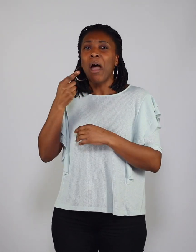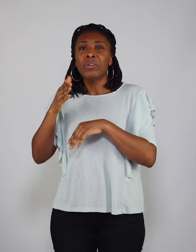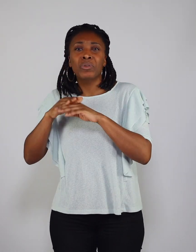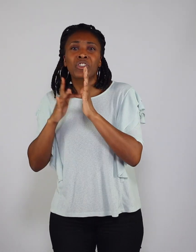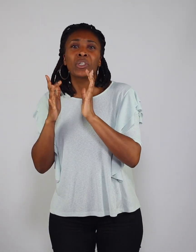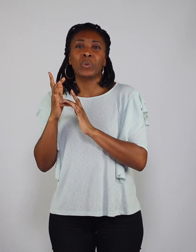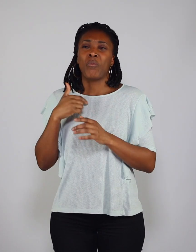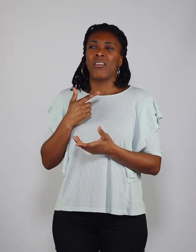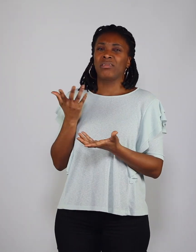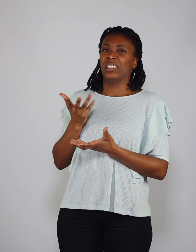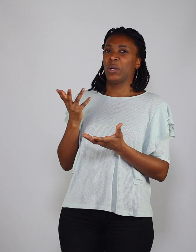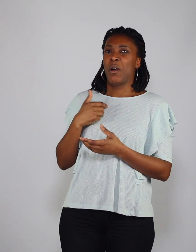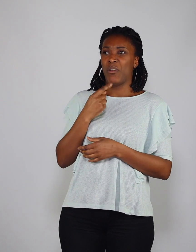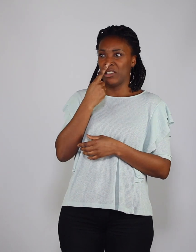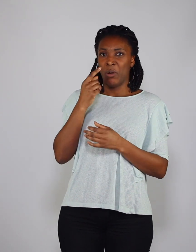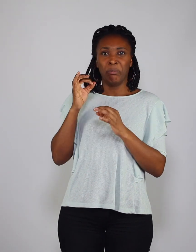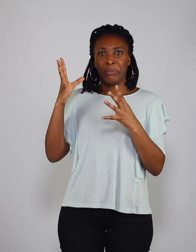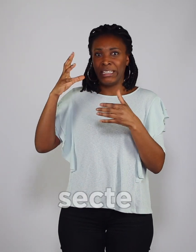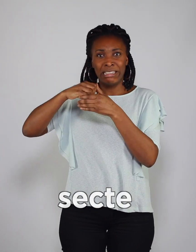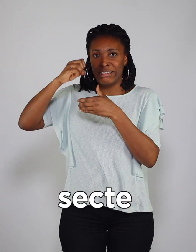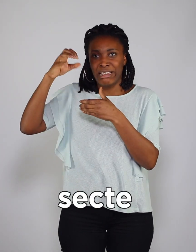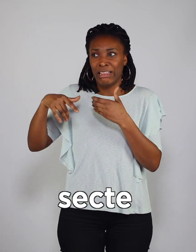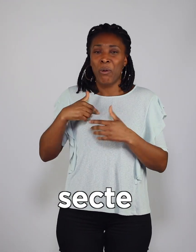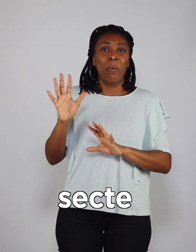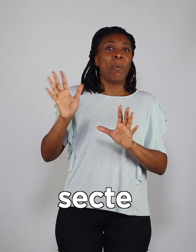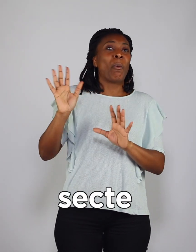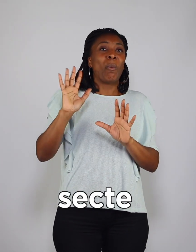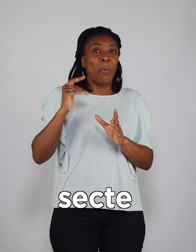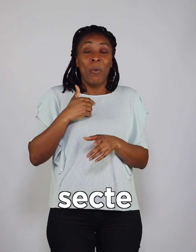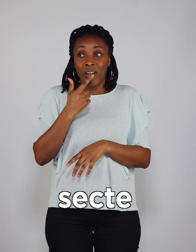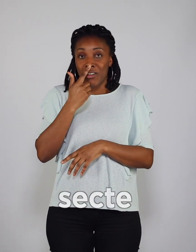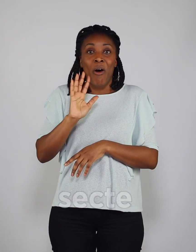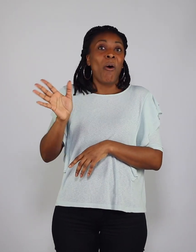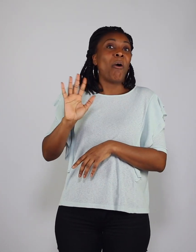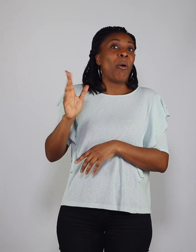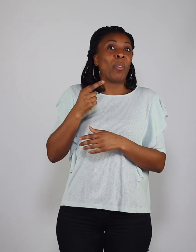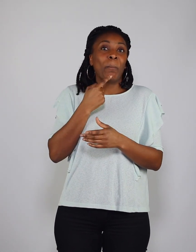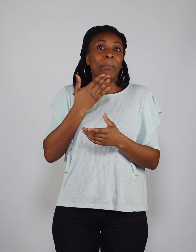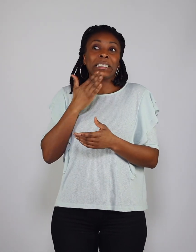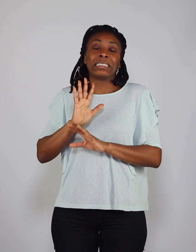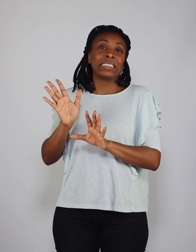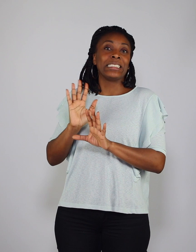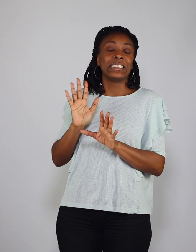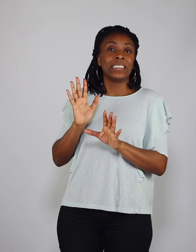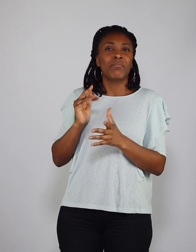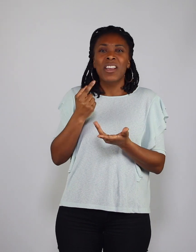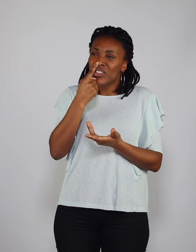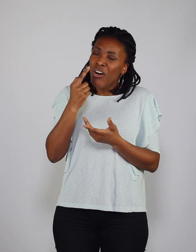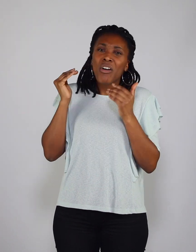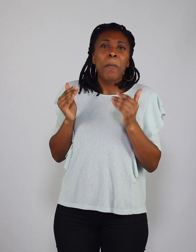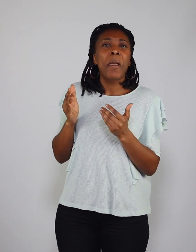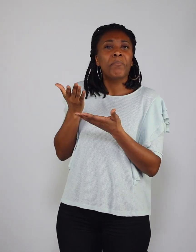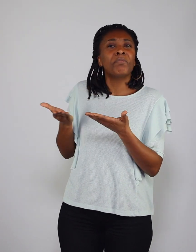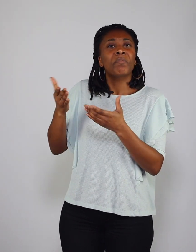à me parler de Jésus. C'est quoi ce truc-là? Ça y est, je suis tombée dans une secte, je suis foutue, ça peut pas être pire. Mais en fin de compte,